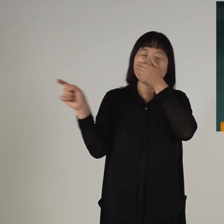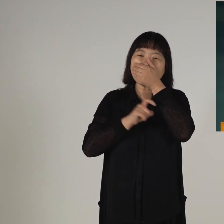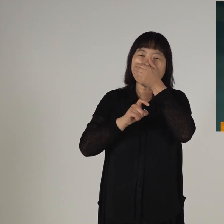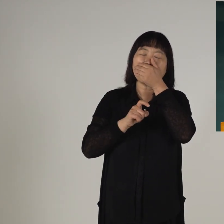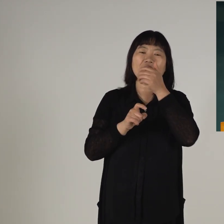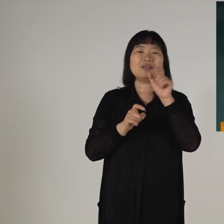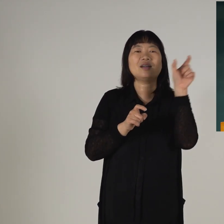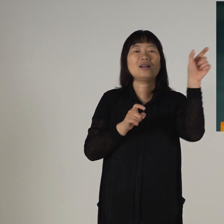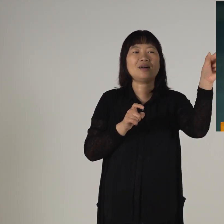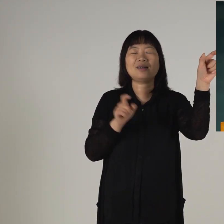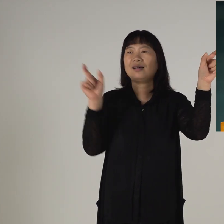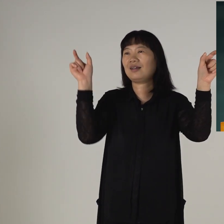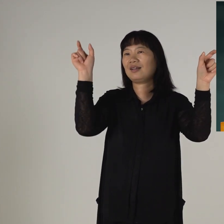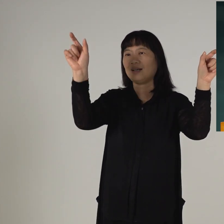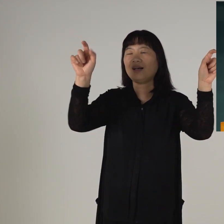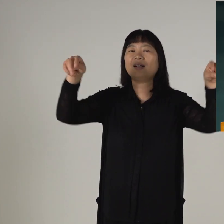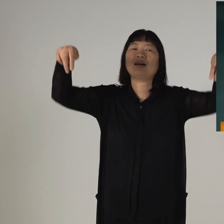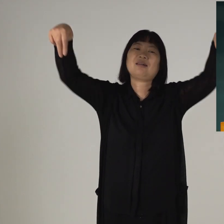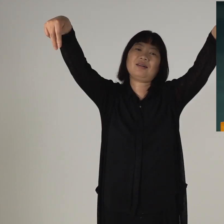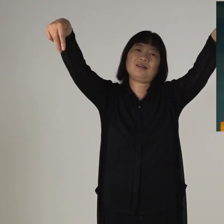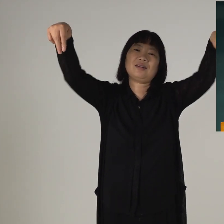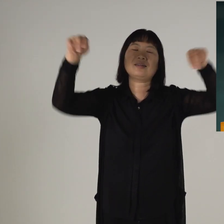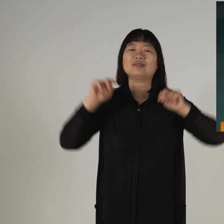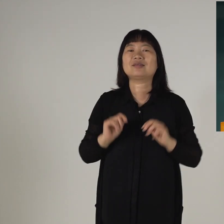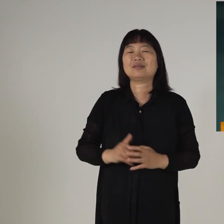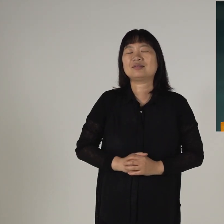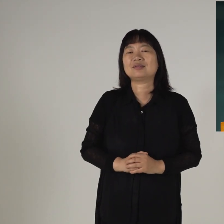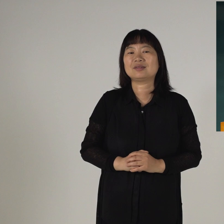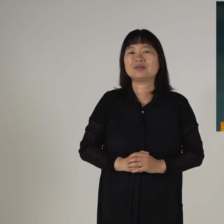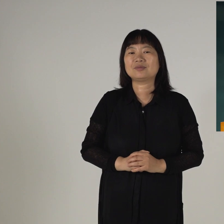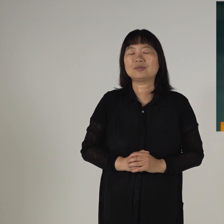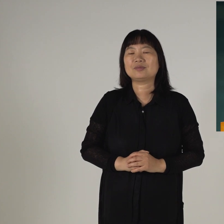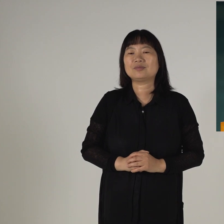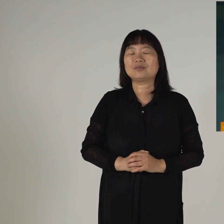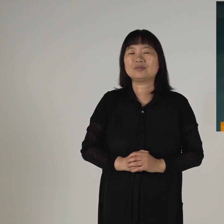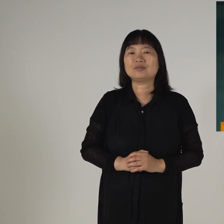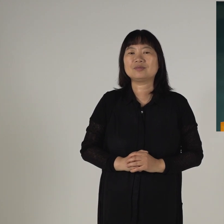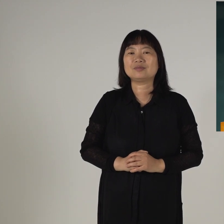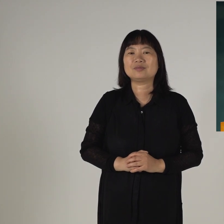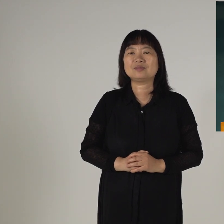강도가 좌편에 우편에 달리잖아요.